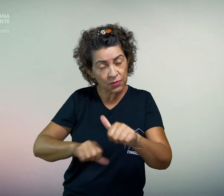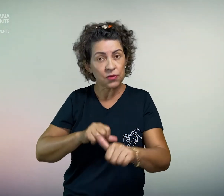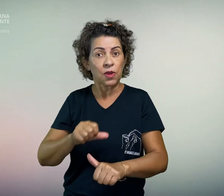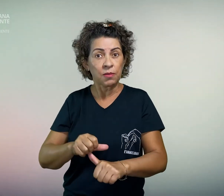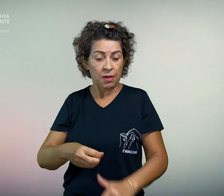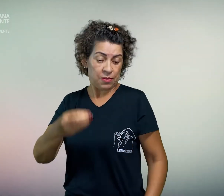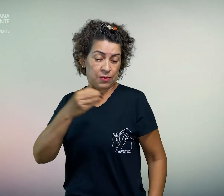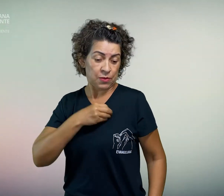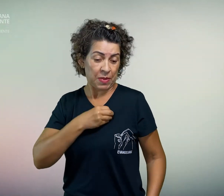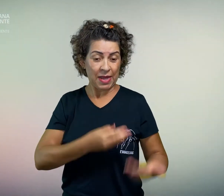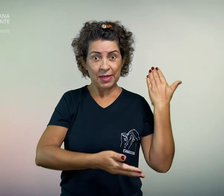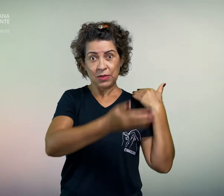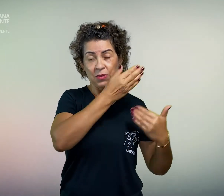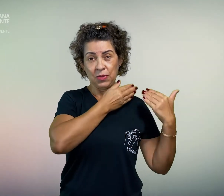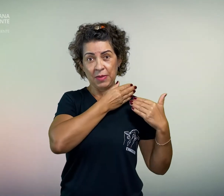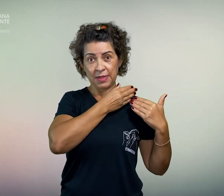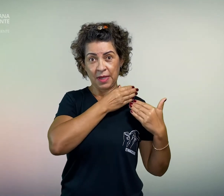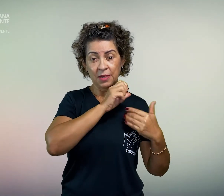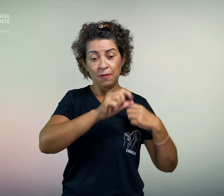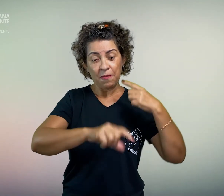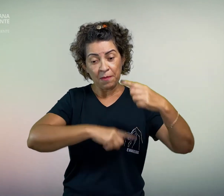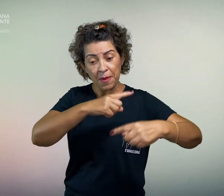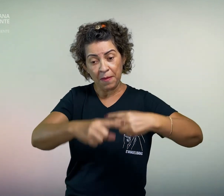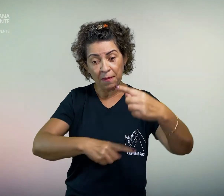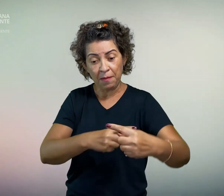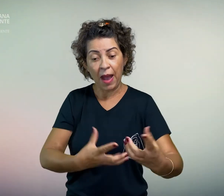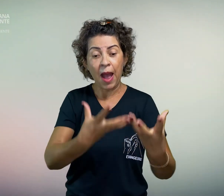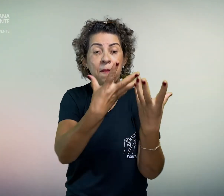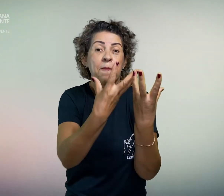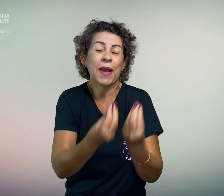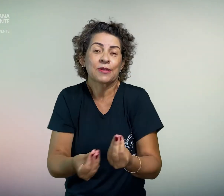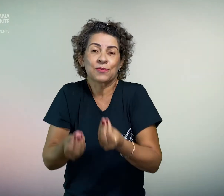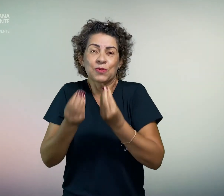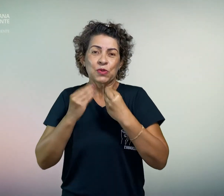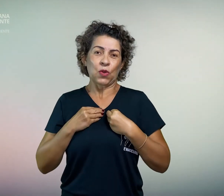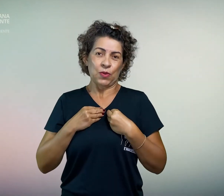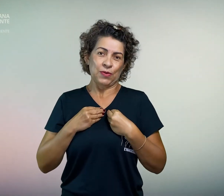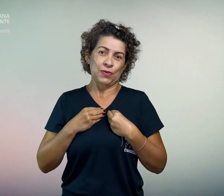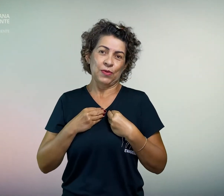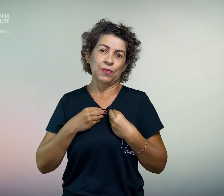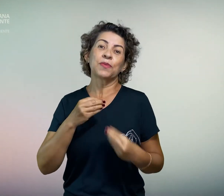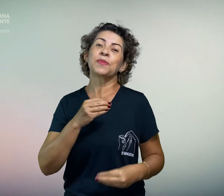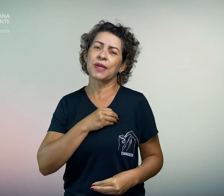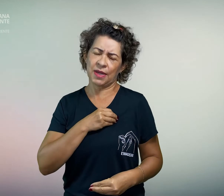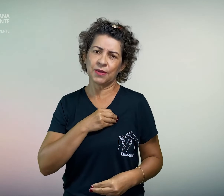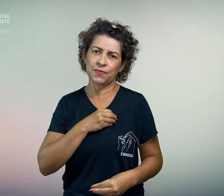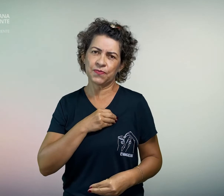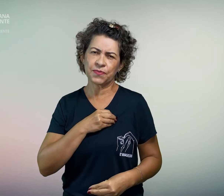Transformamos os pecados dos nossos pais em nossos próprios pecados. No Antigo